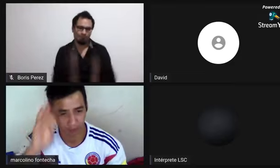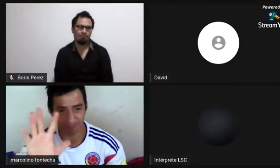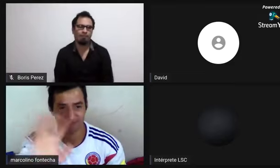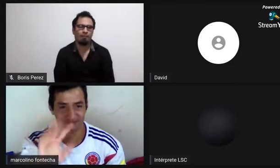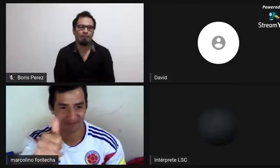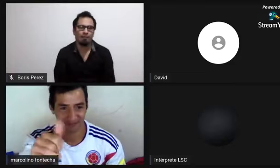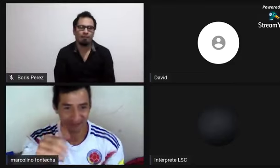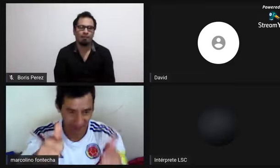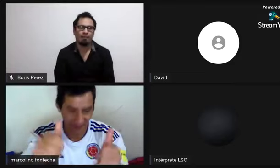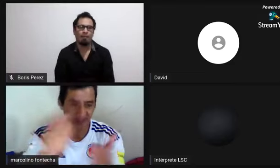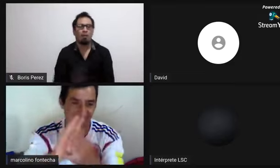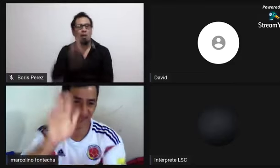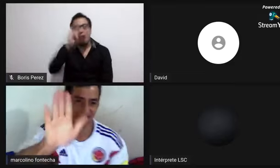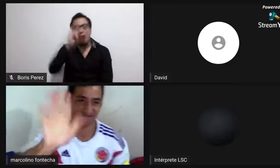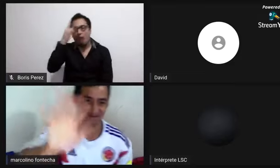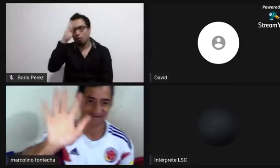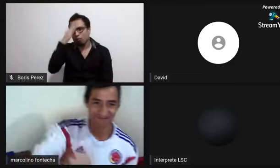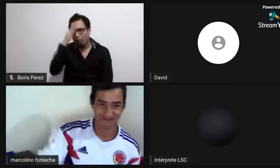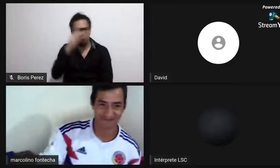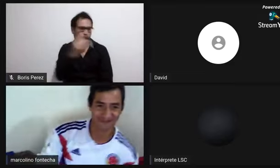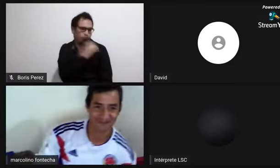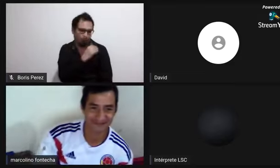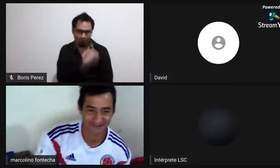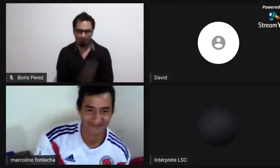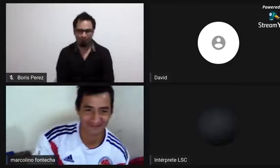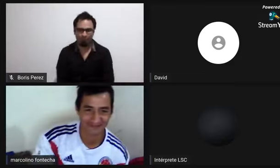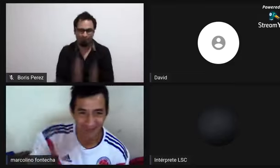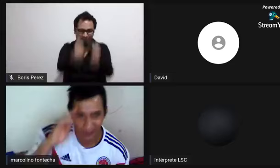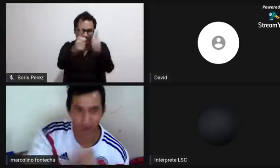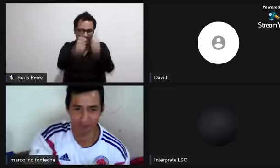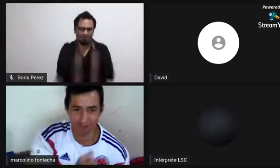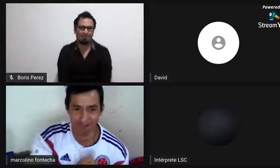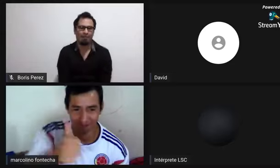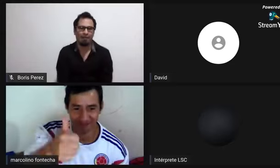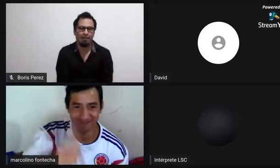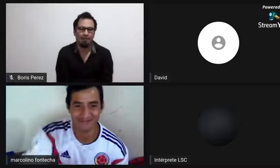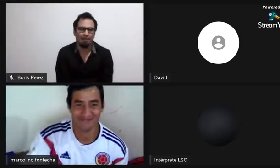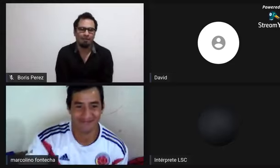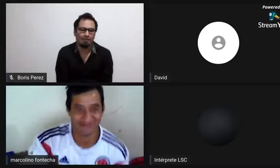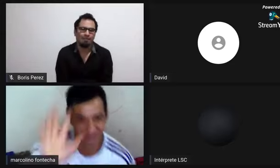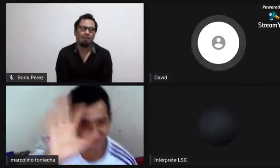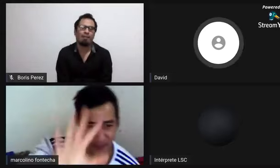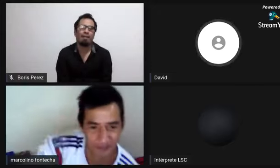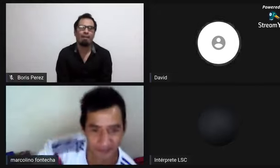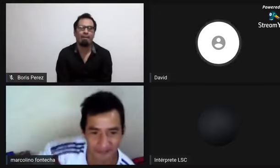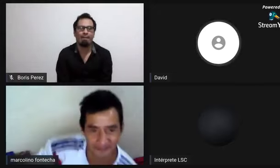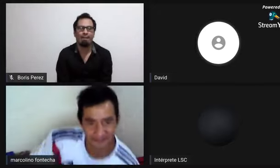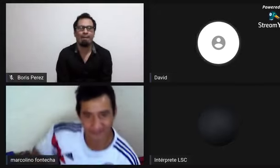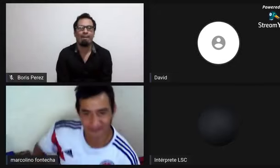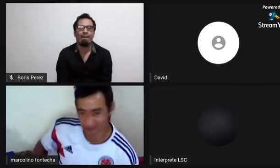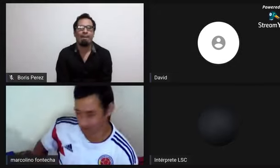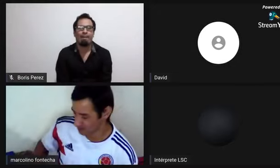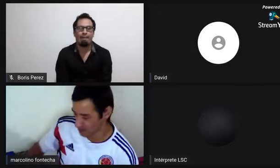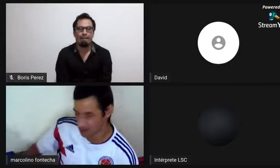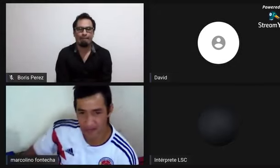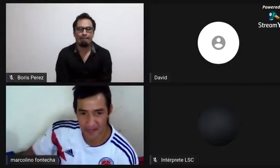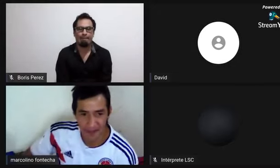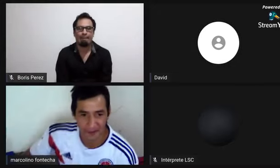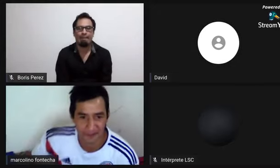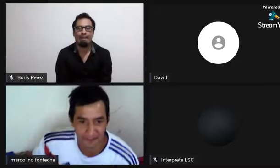un abrazo, déjeme aplaudirlo porque su tertulia estuvo muy interesante y muchas gracias por su respuesta.